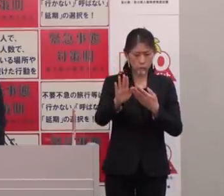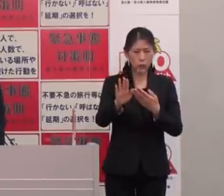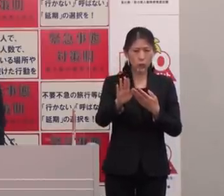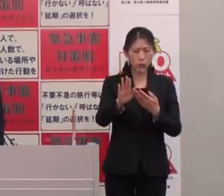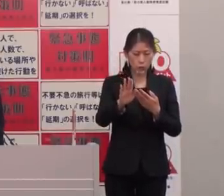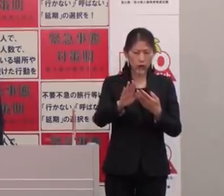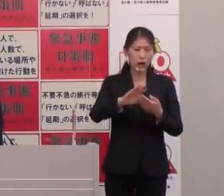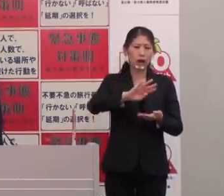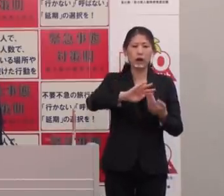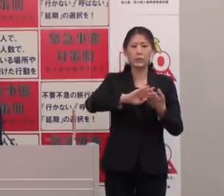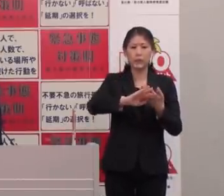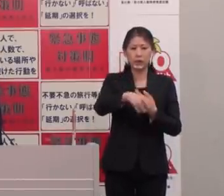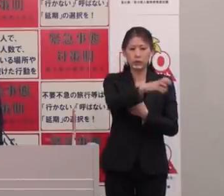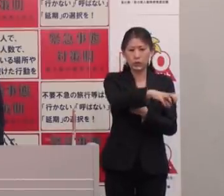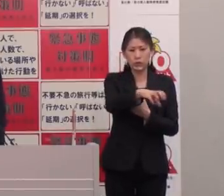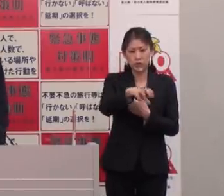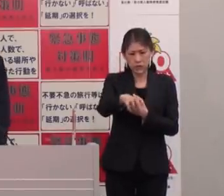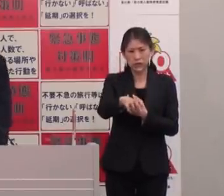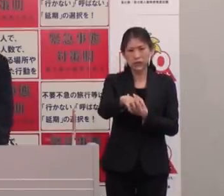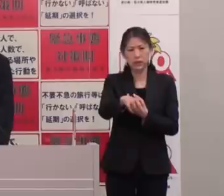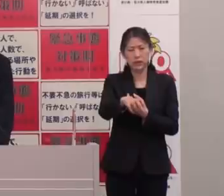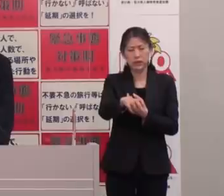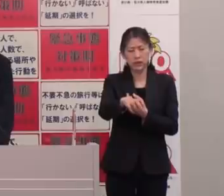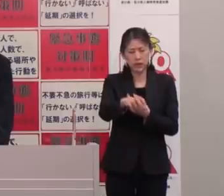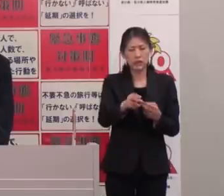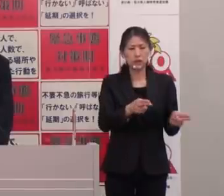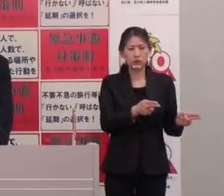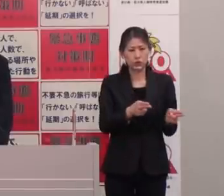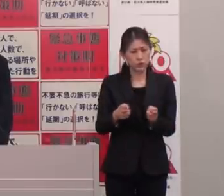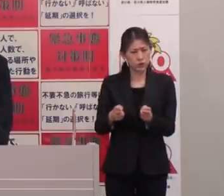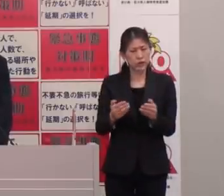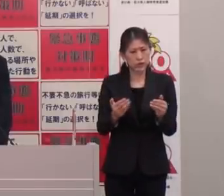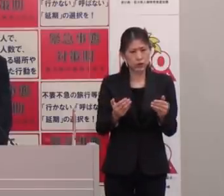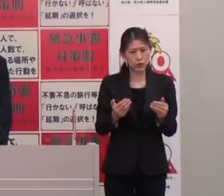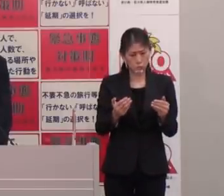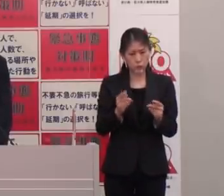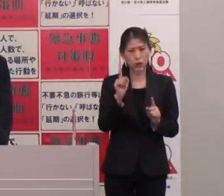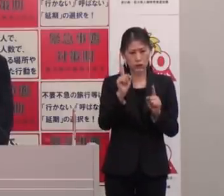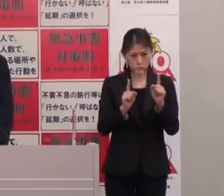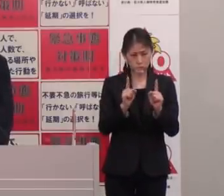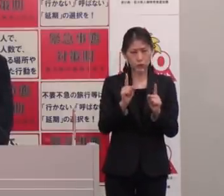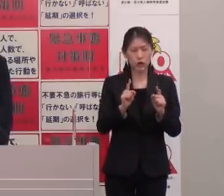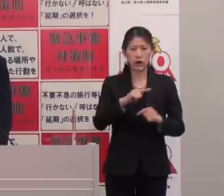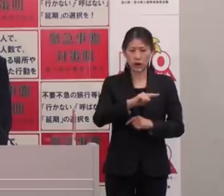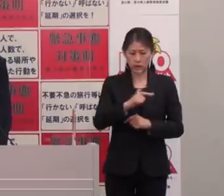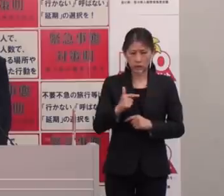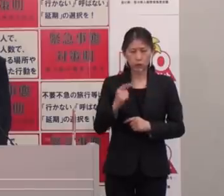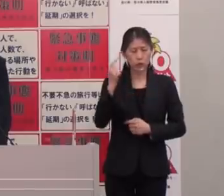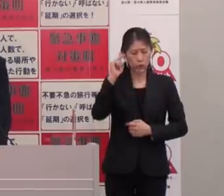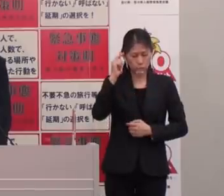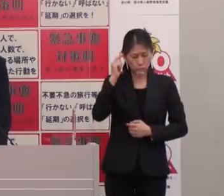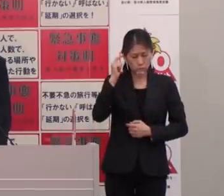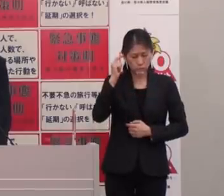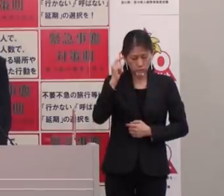病床あるいは宿泊療養施設の確保に努めていきたいと思っています